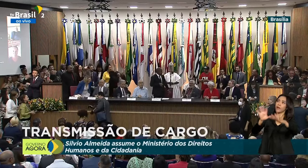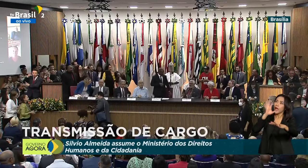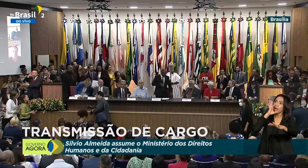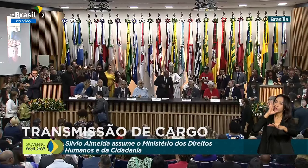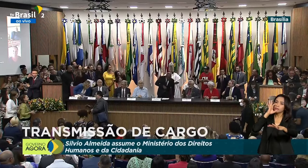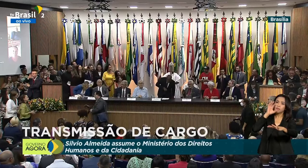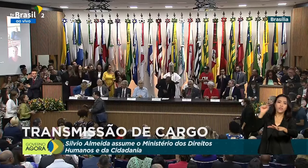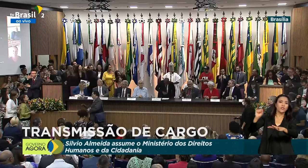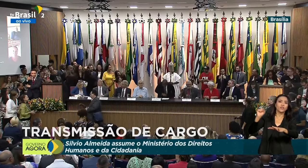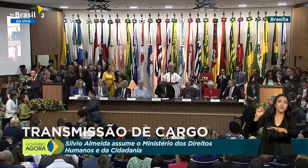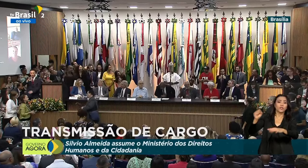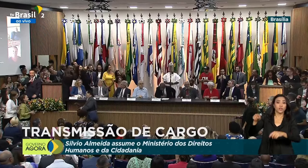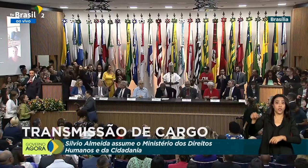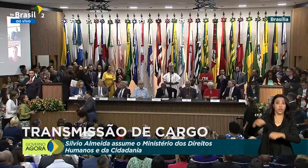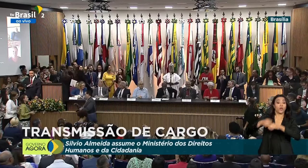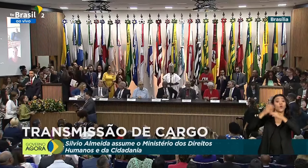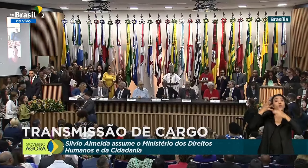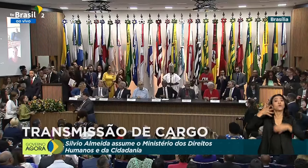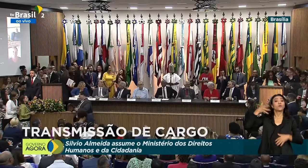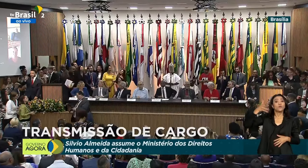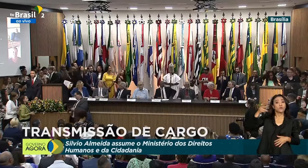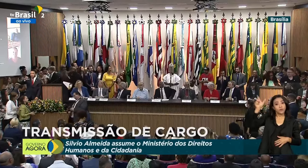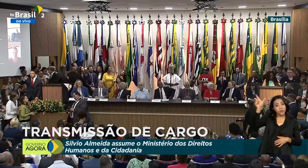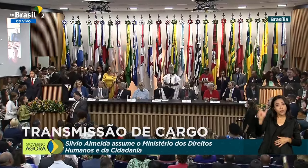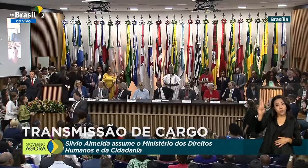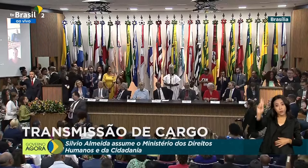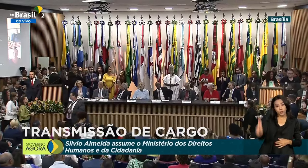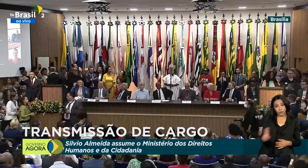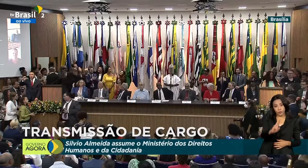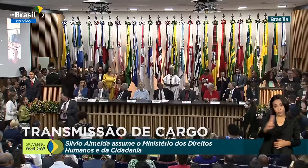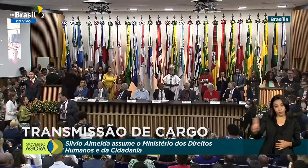pronunciamento do Padre Júlio lancelotti